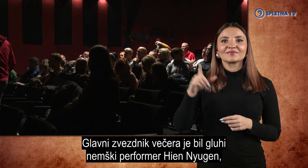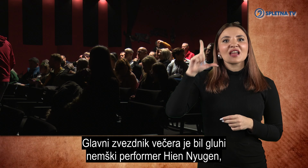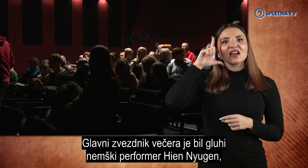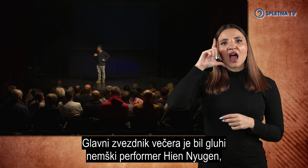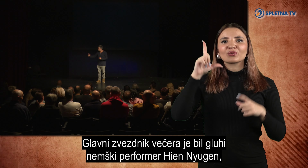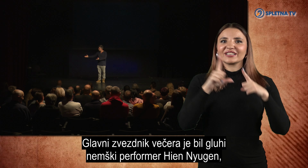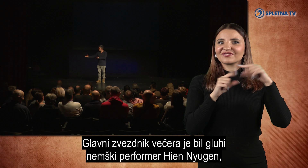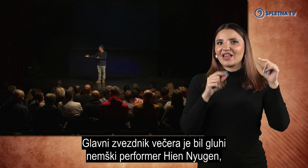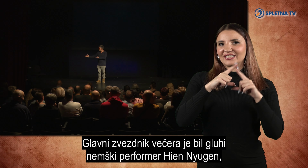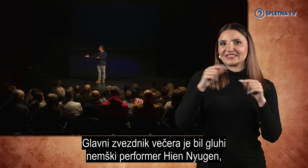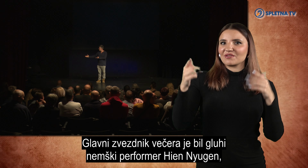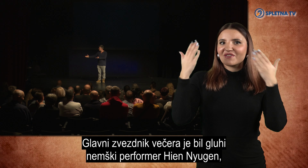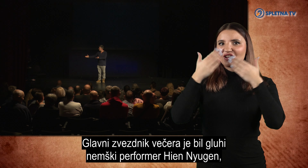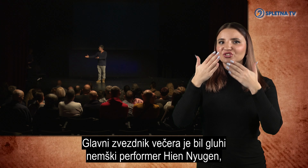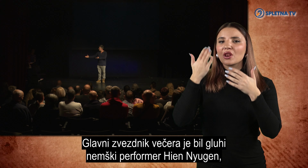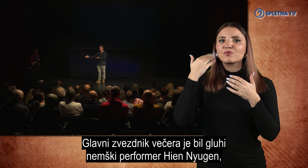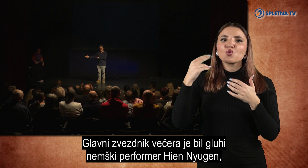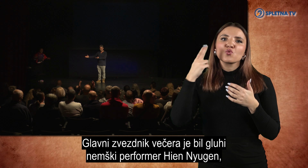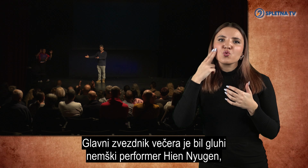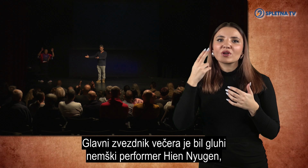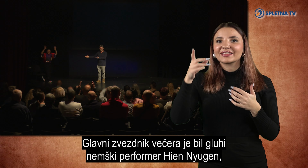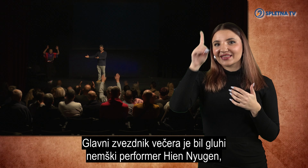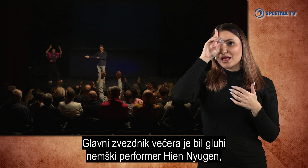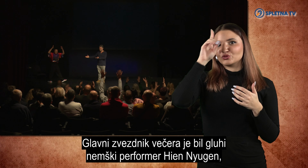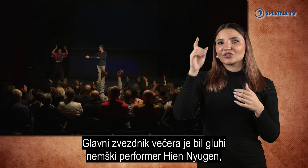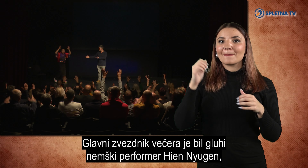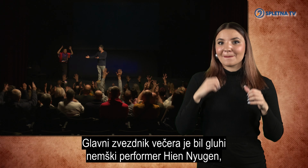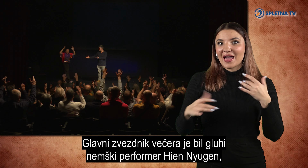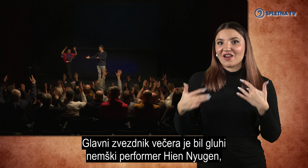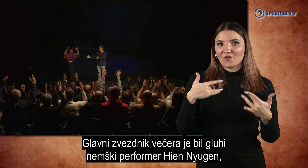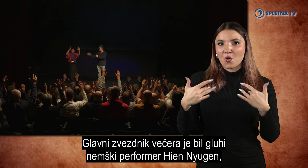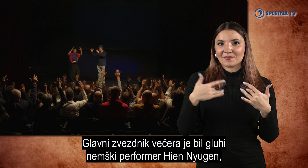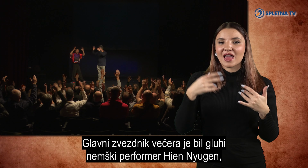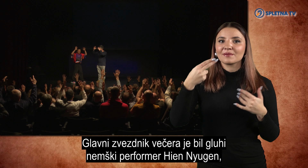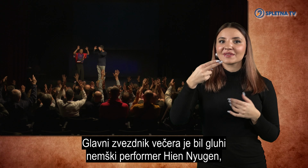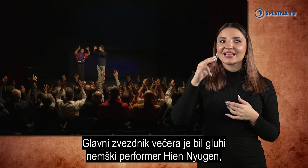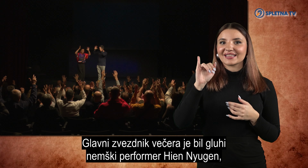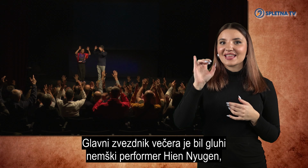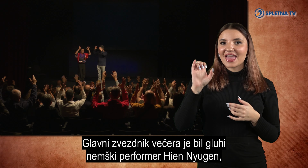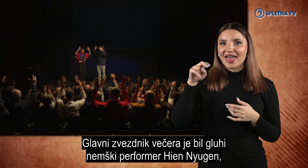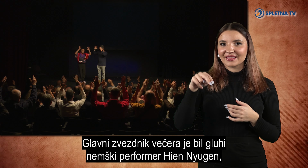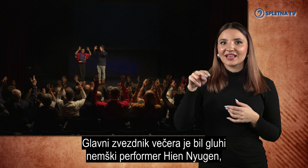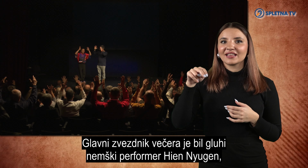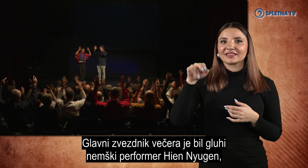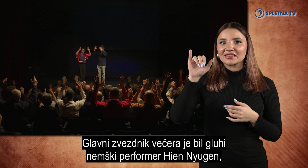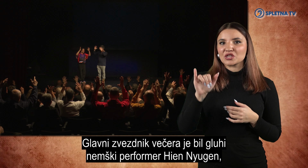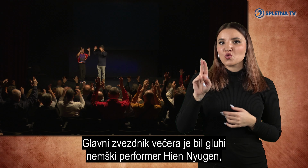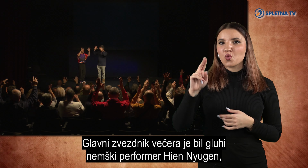Glavni zvezdnik večera je bil gluhi nemški performer Hien Newgen, ki je občinstvo nasmejal do solz.